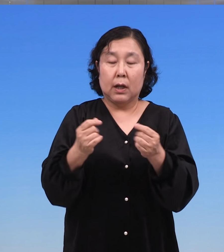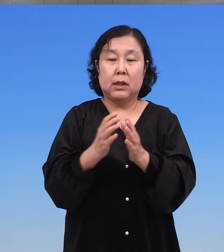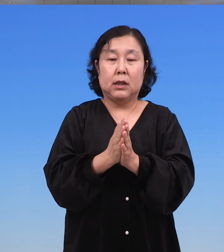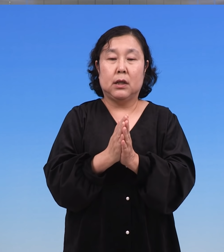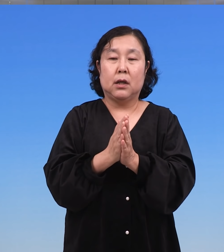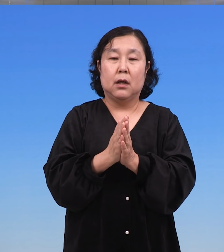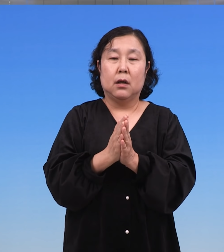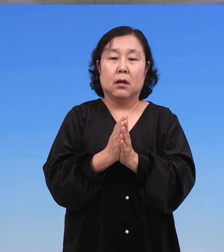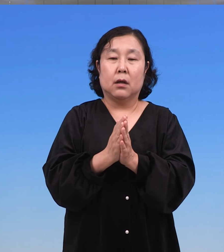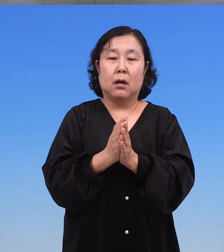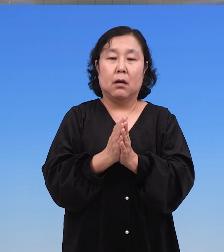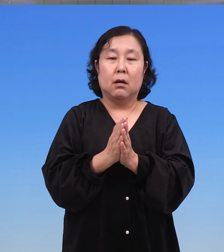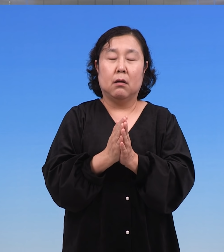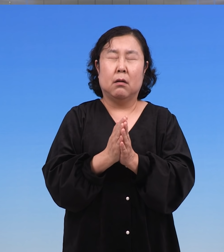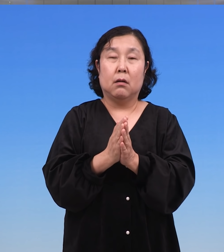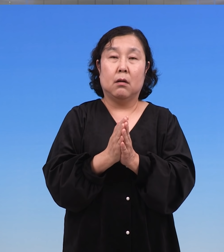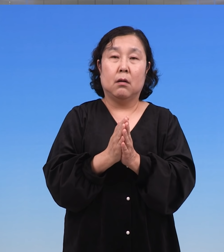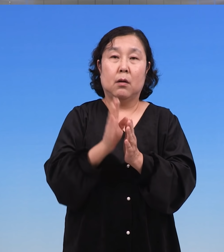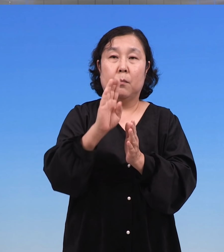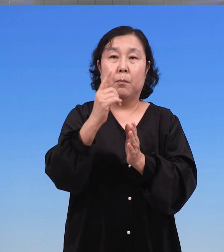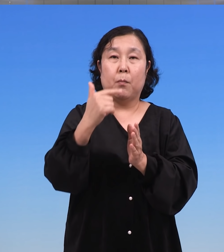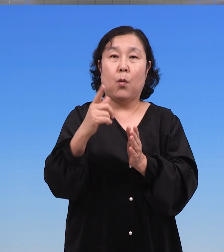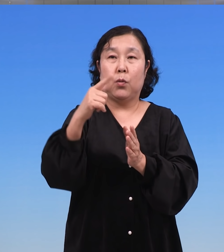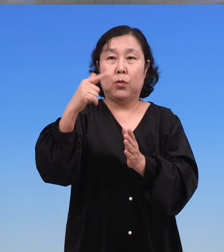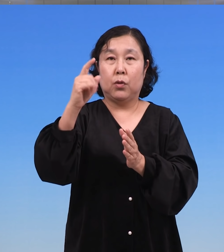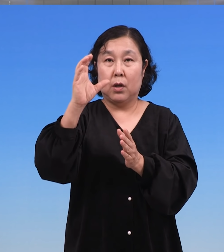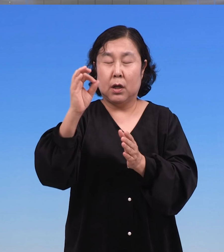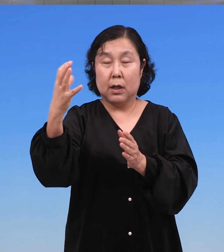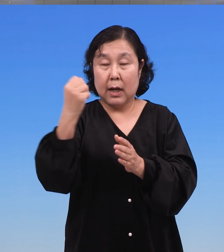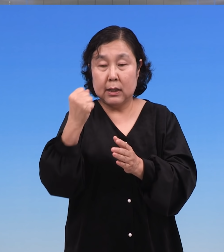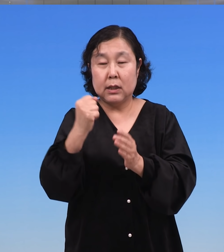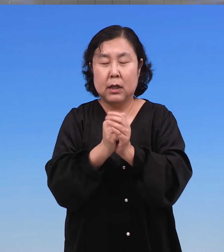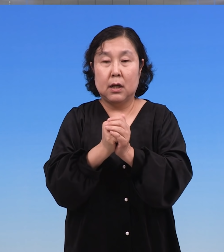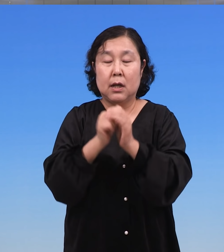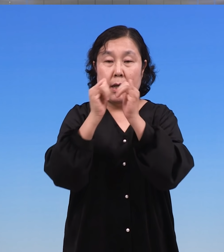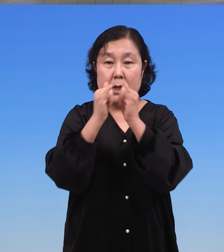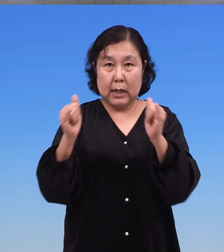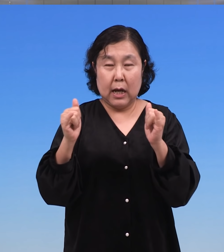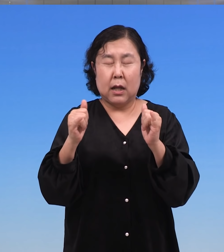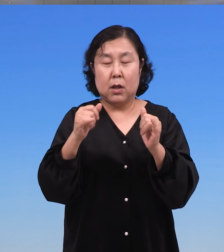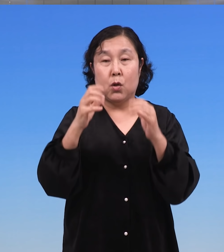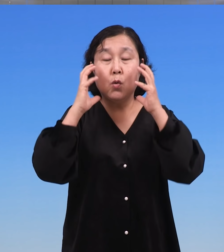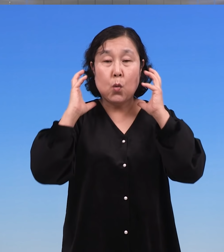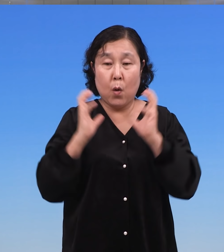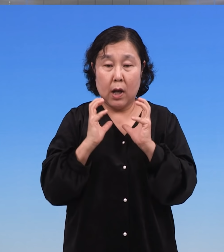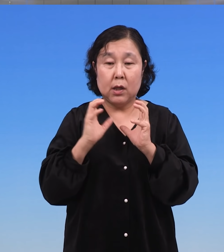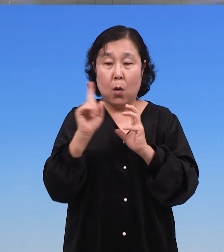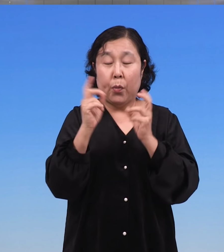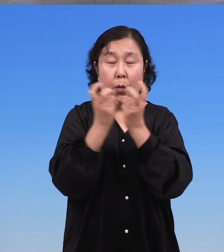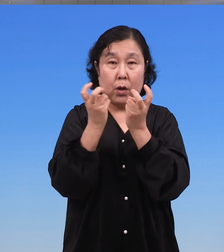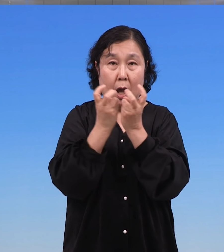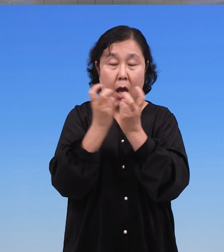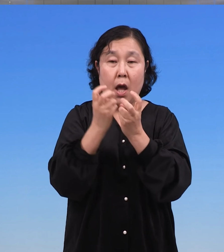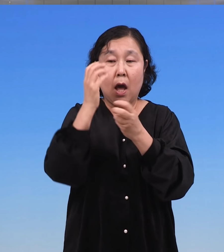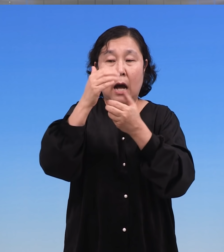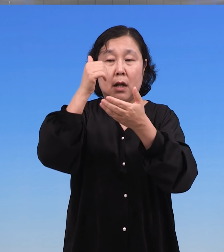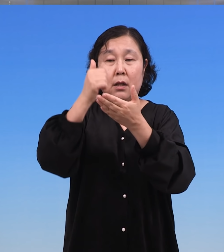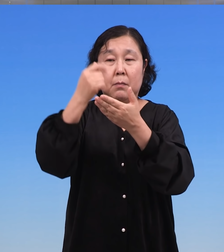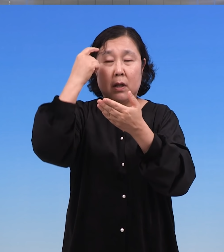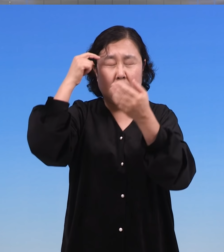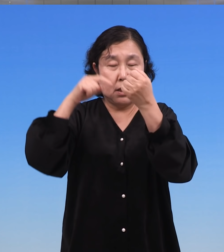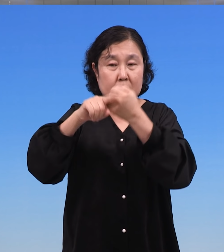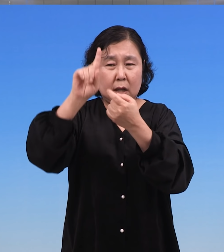그 본능에 의해서 움직일 수밖에 없는 그런 본능을 가진 인간 세례 요한인데 그는 어떻게 이렇게 한치의 오차도